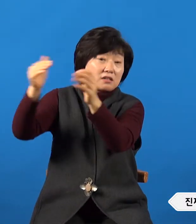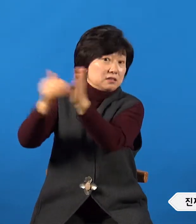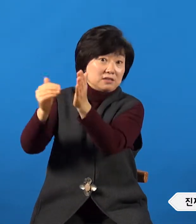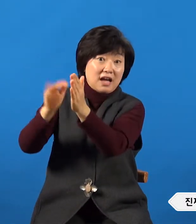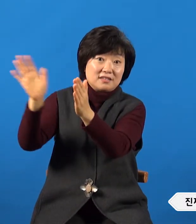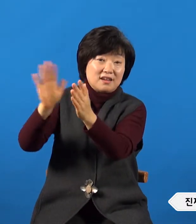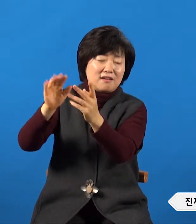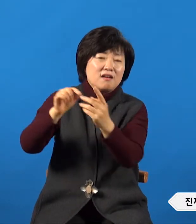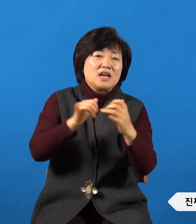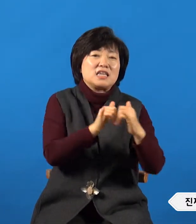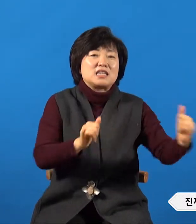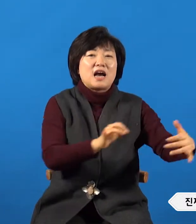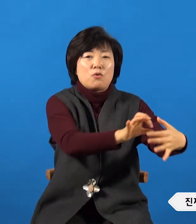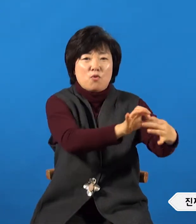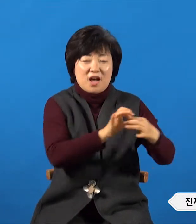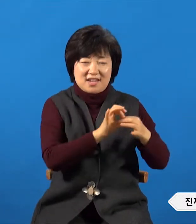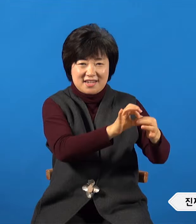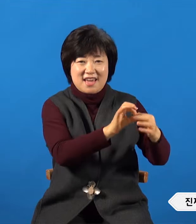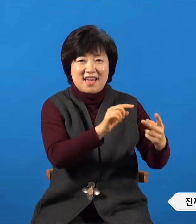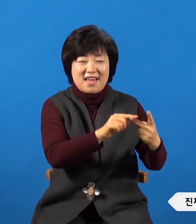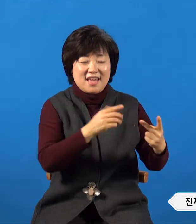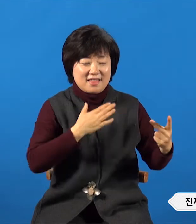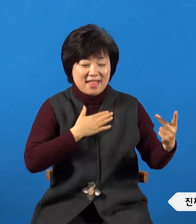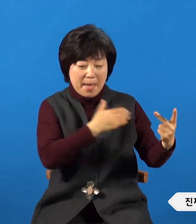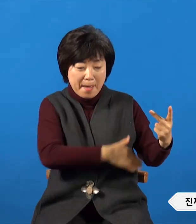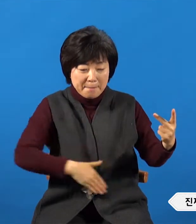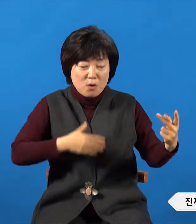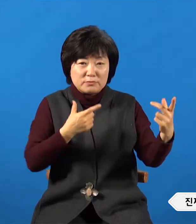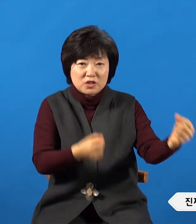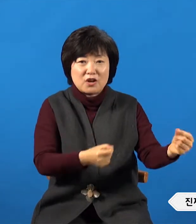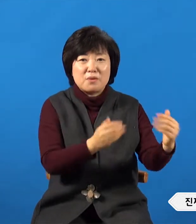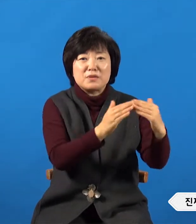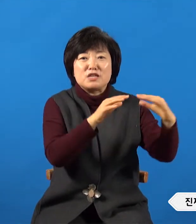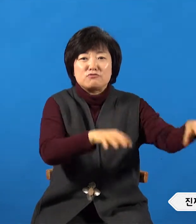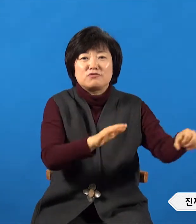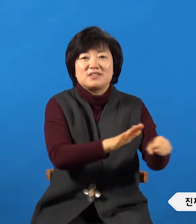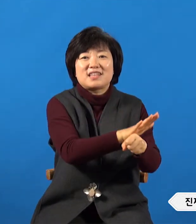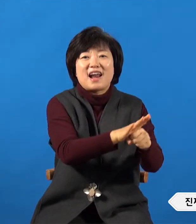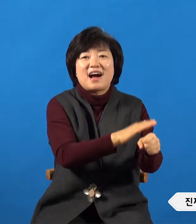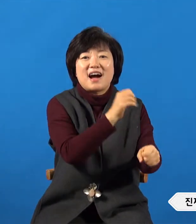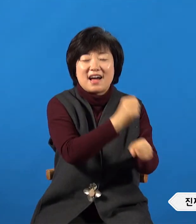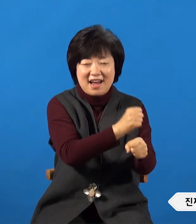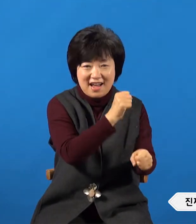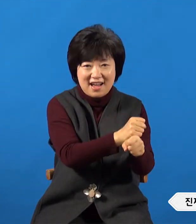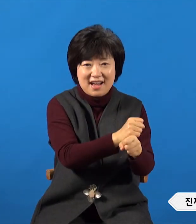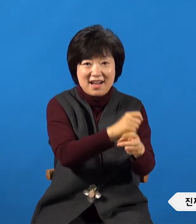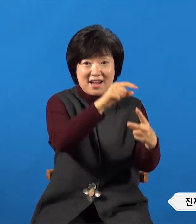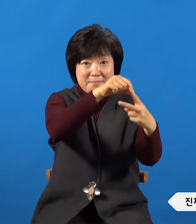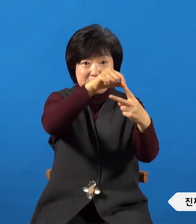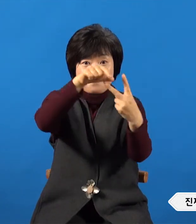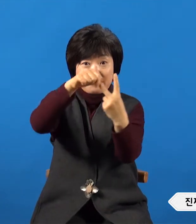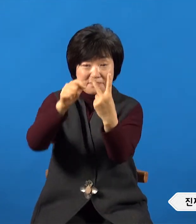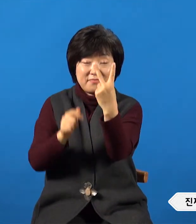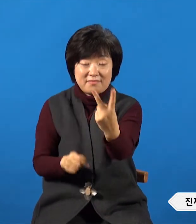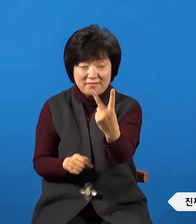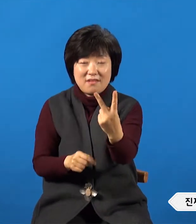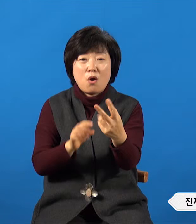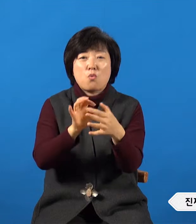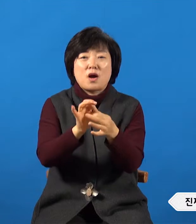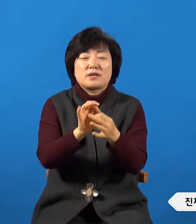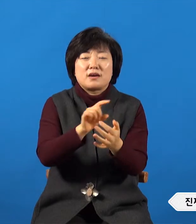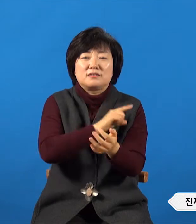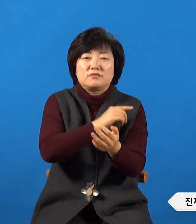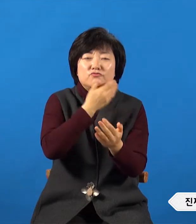않습니다. 인간과의 관계, 내 몸처럼 이웃을 사랑하라고 말씀하시며 이 두 가지